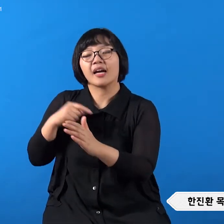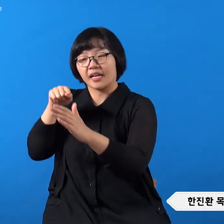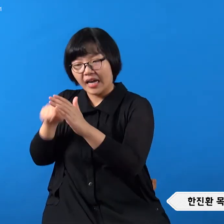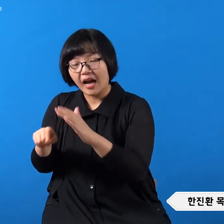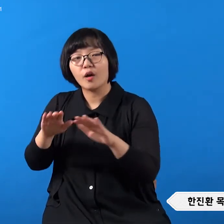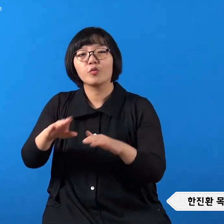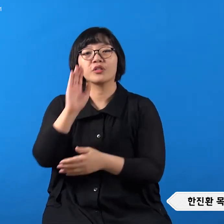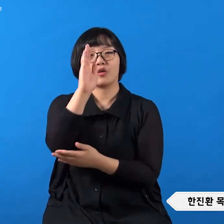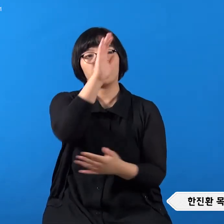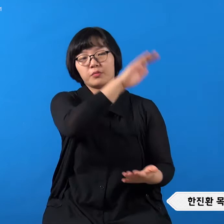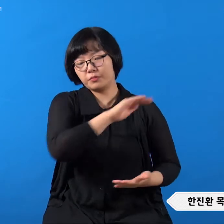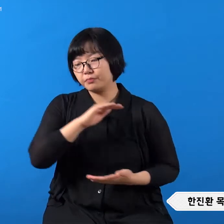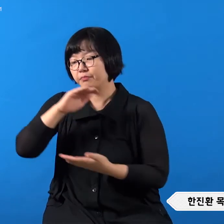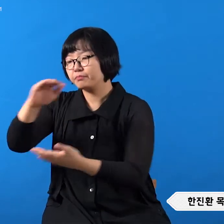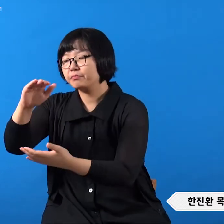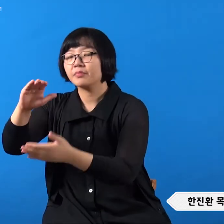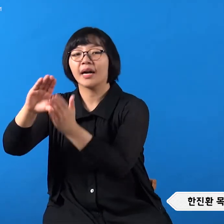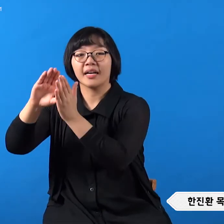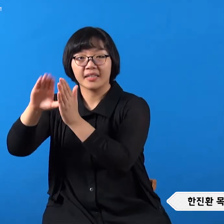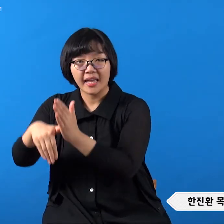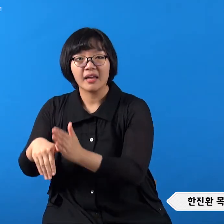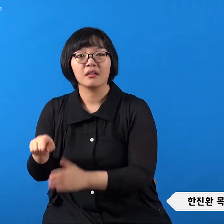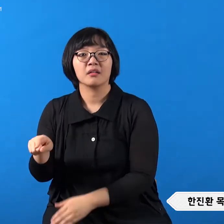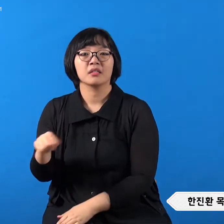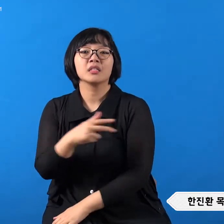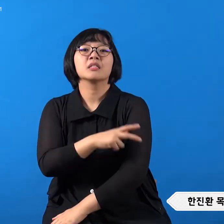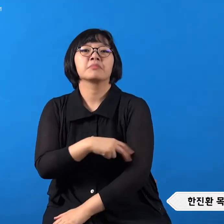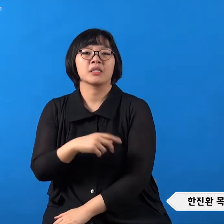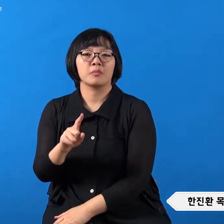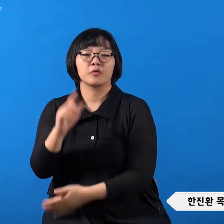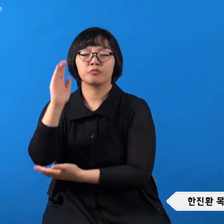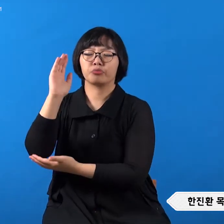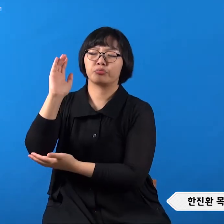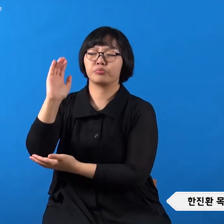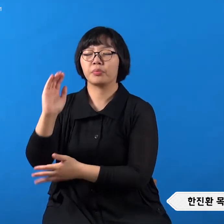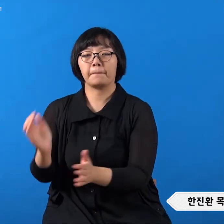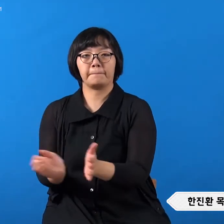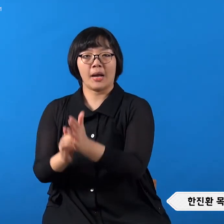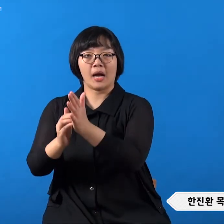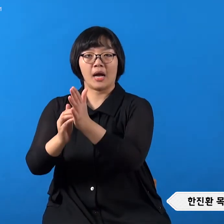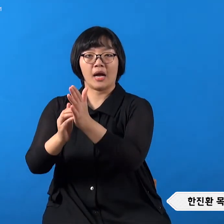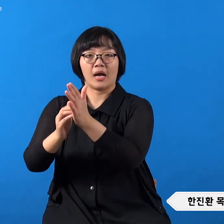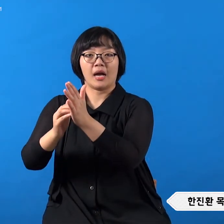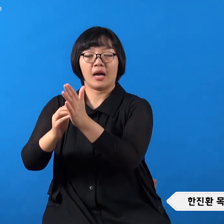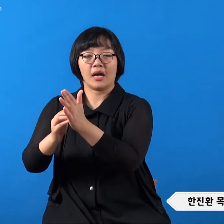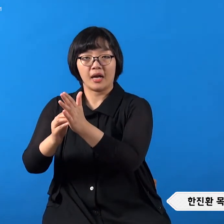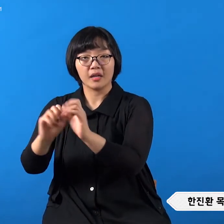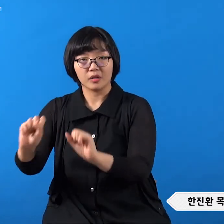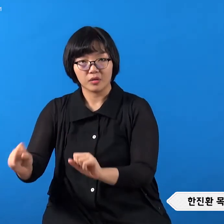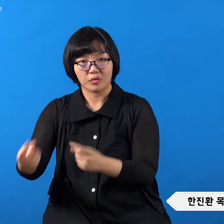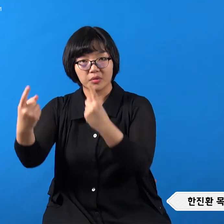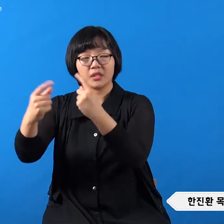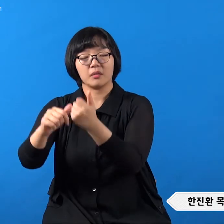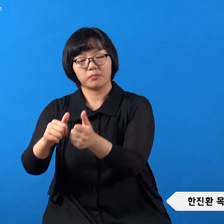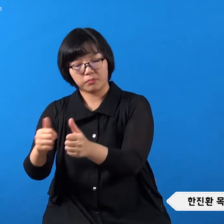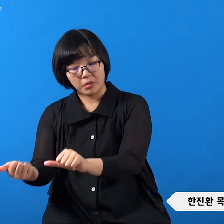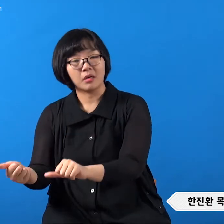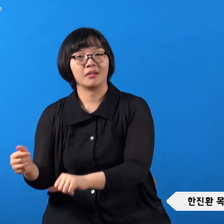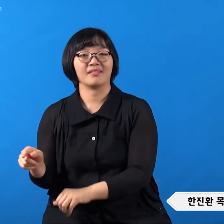말씀을 그대로 전하니까 말씀 딱 마치자마자 조용히 천국으로